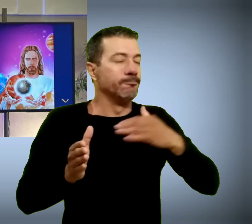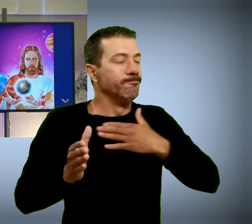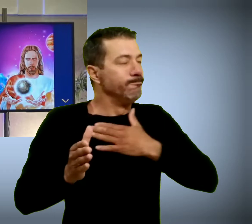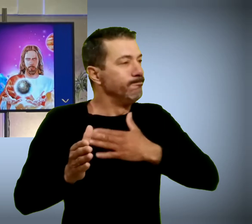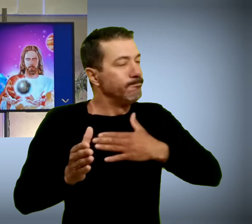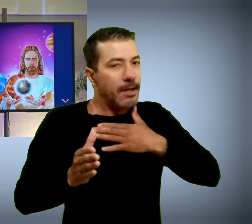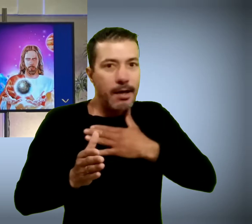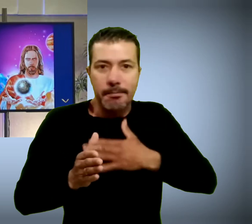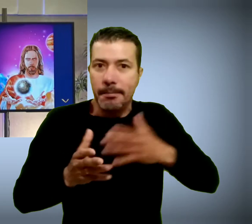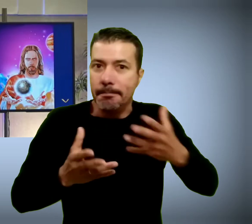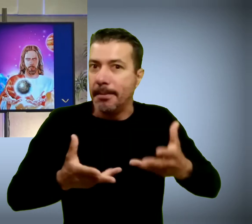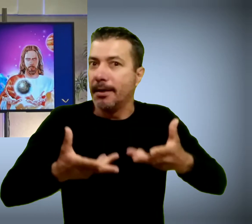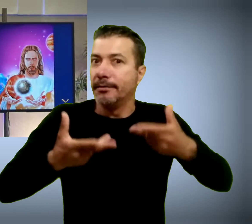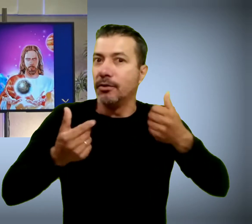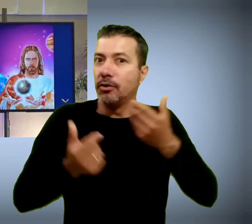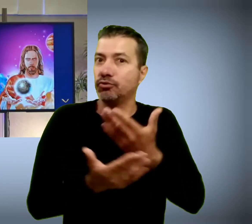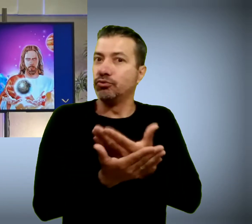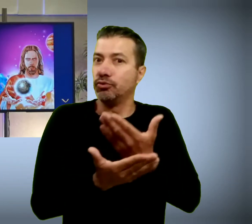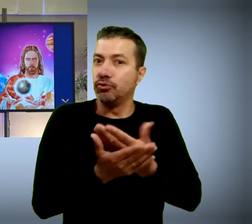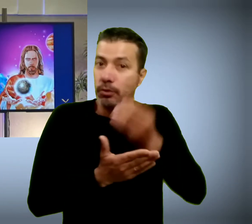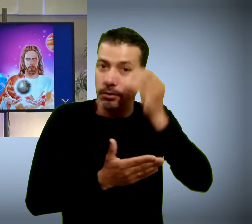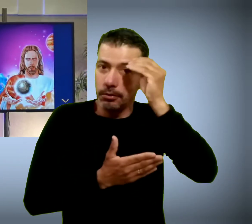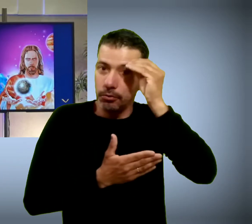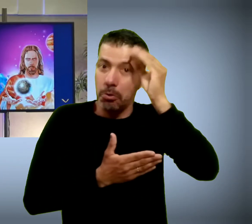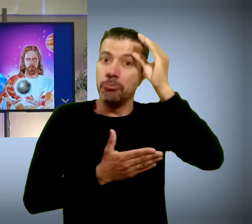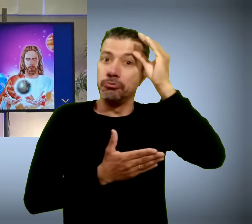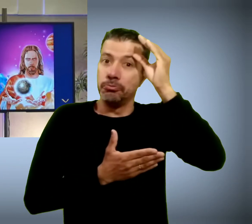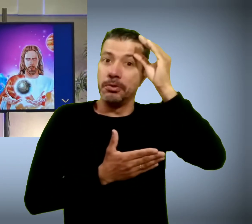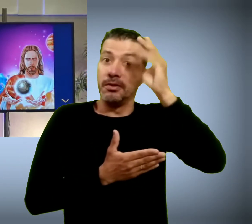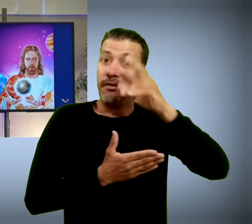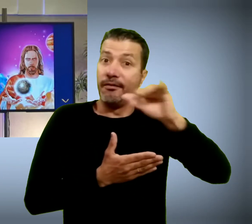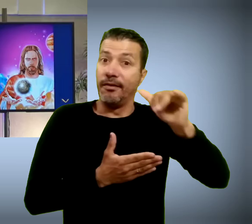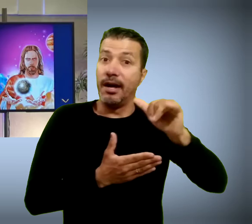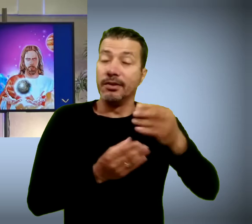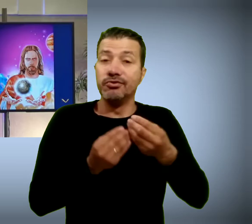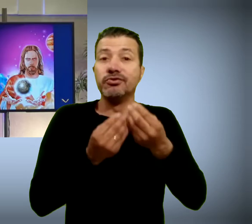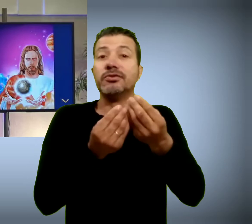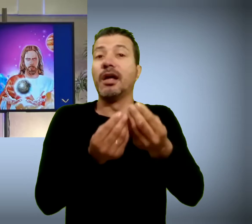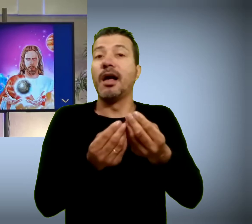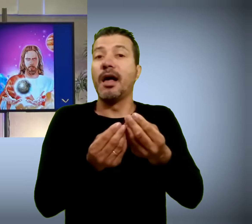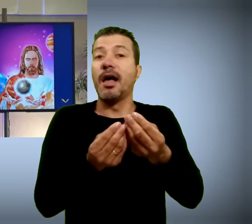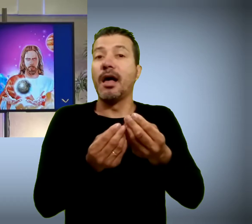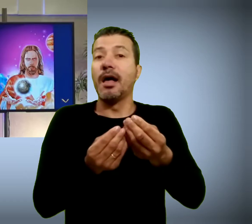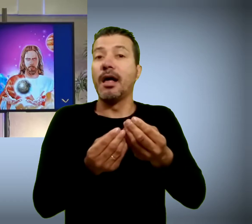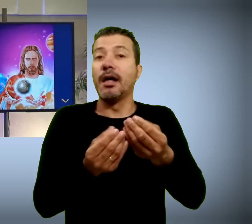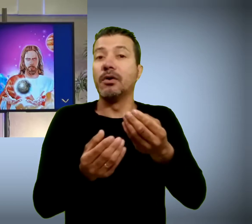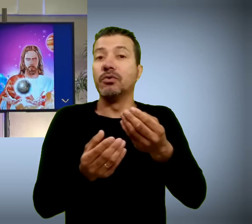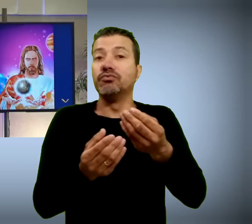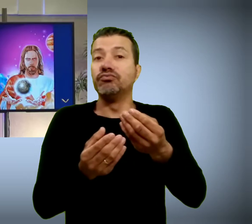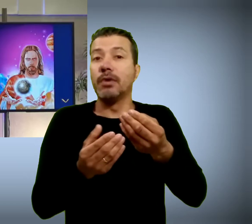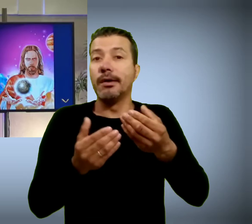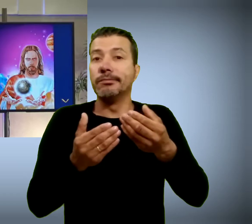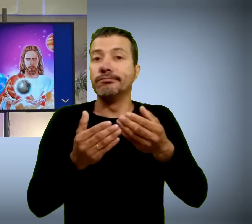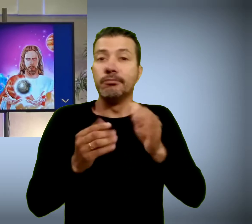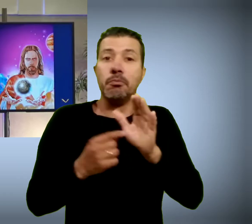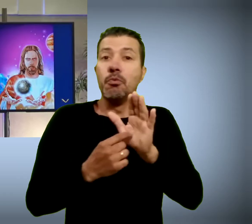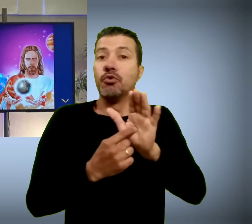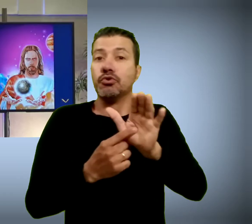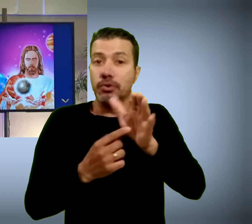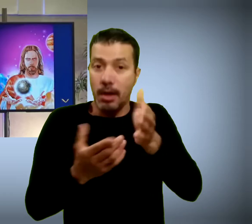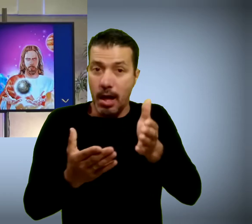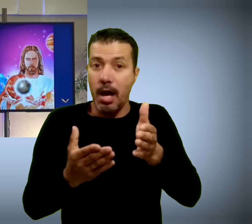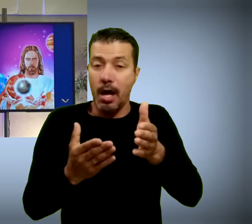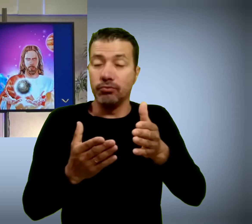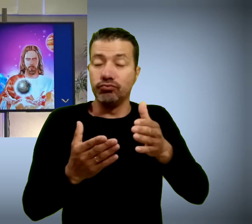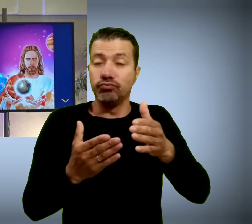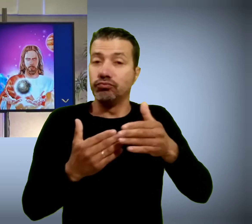ela é maravilhosa e além de entendimento ela vai te trazer compreensão para o que vai ser construído, o que vai ser apresentado